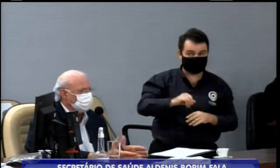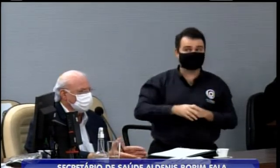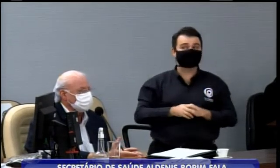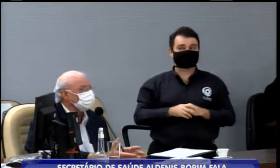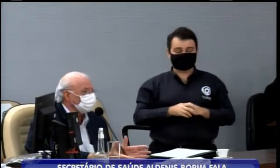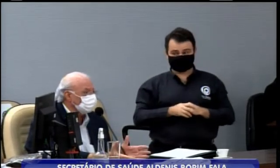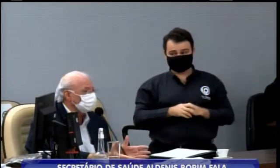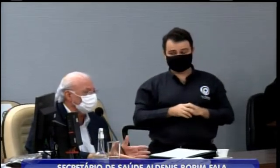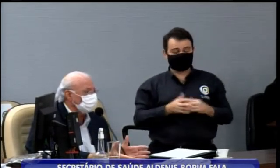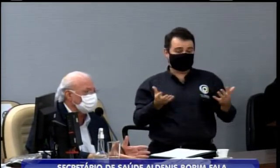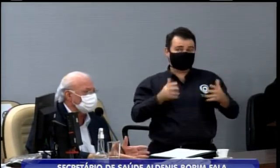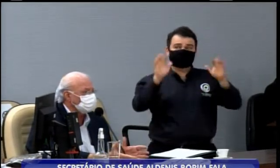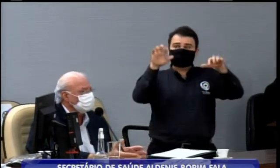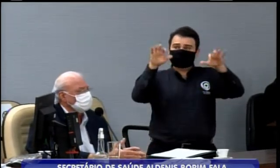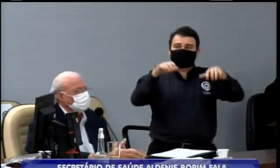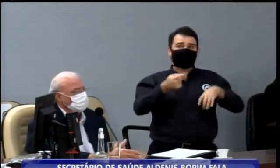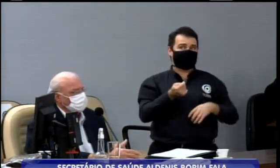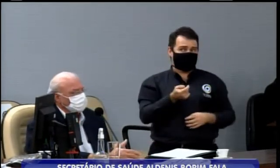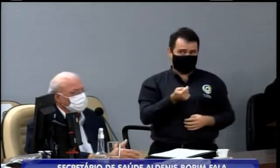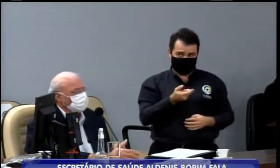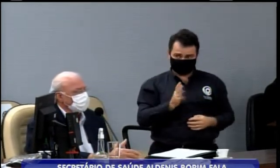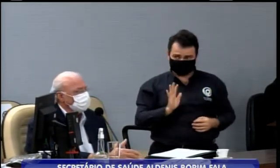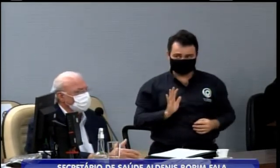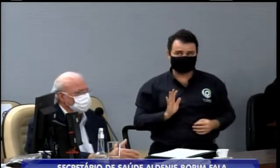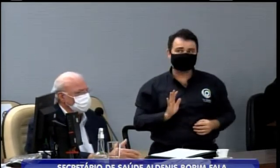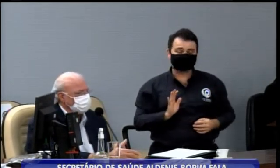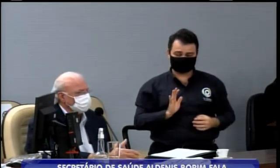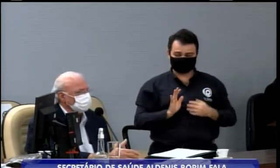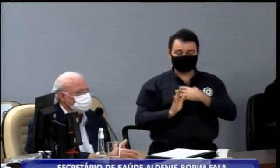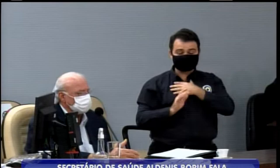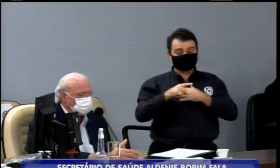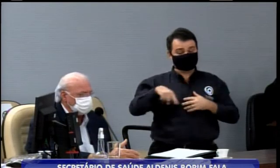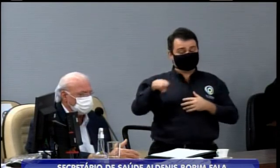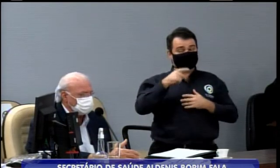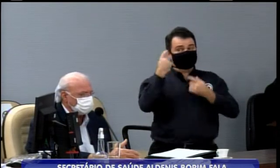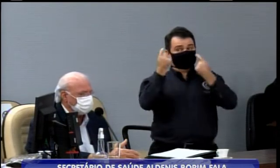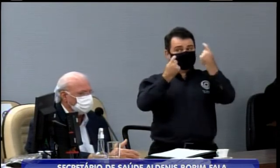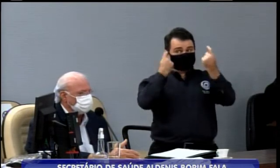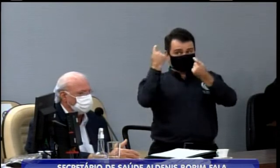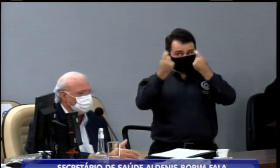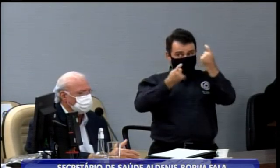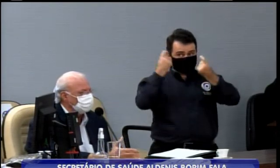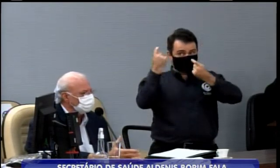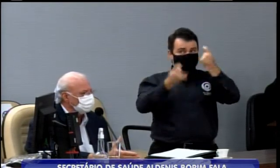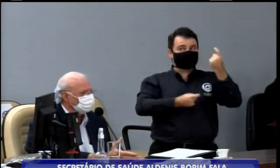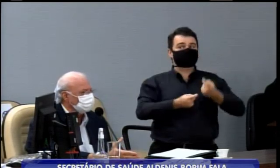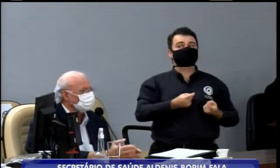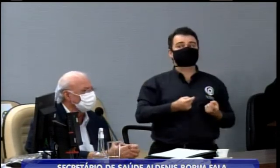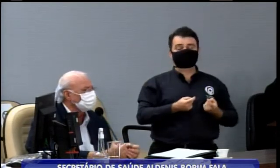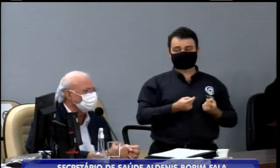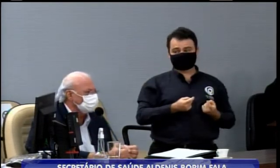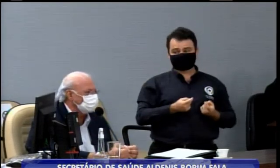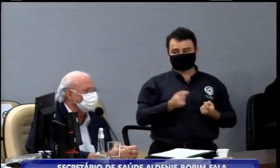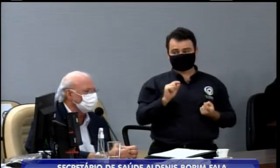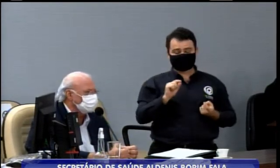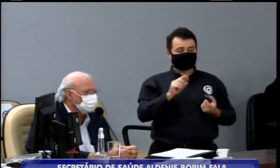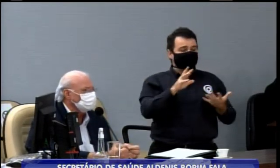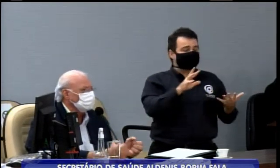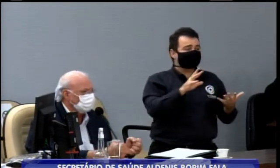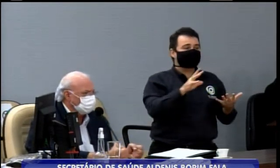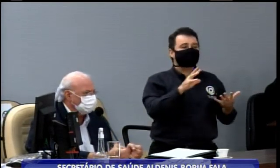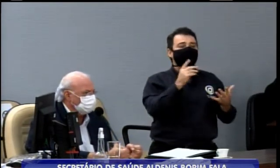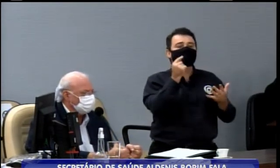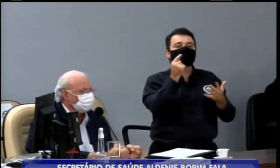porque até agora choveu muito pouco. Então, há uma preocupação de toda a secretaria com isso. Você me desculpe, mas eu não tenho esse